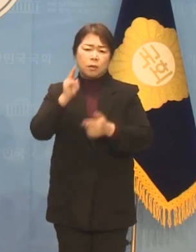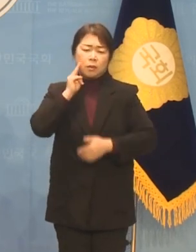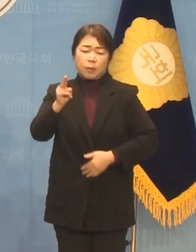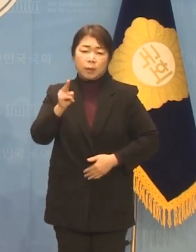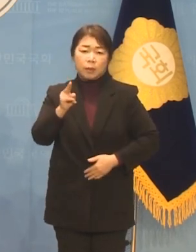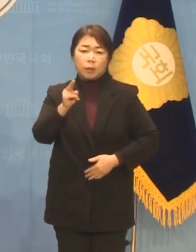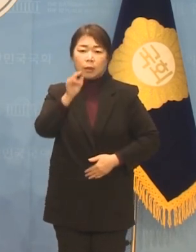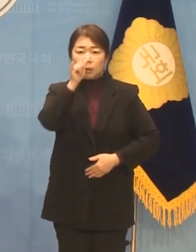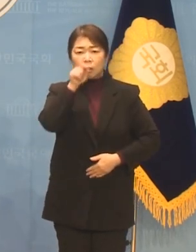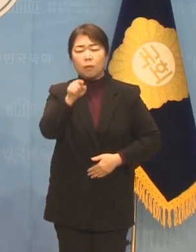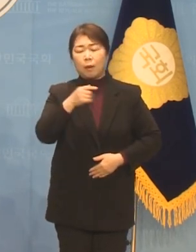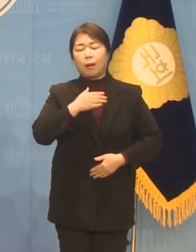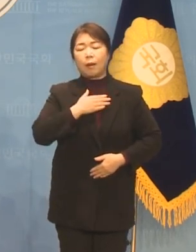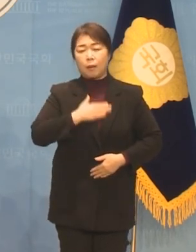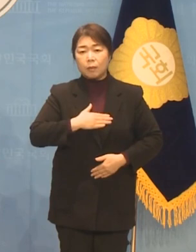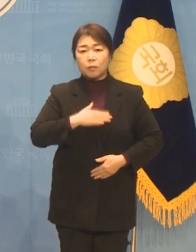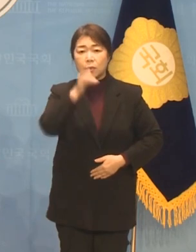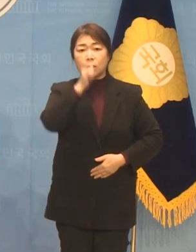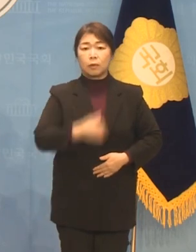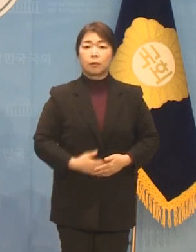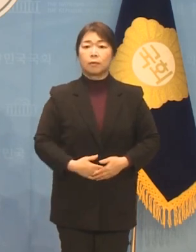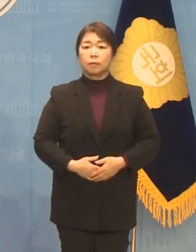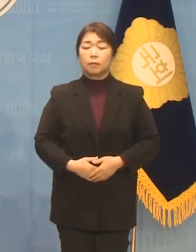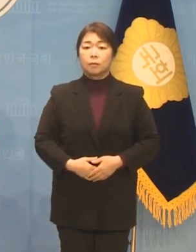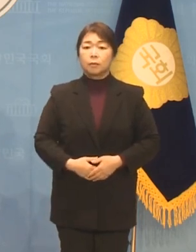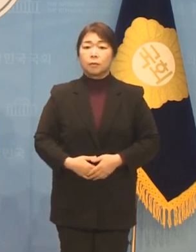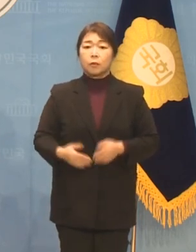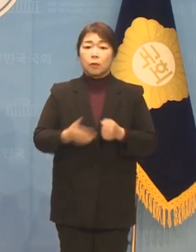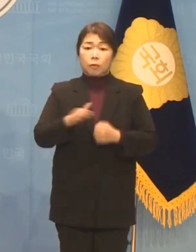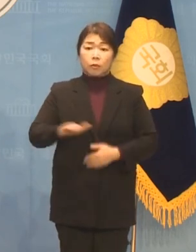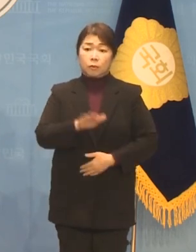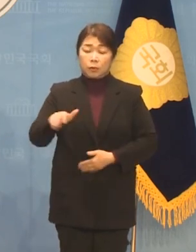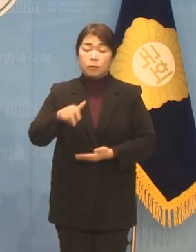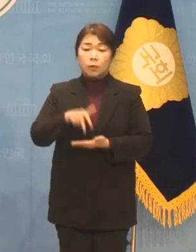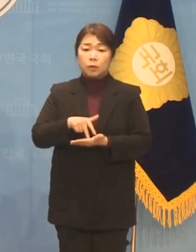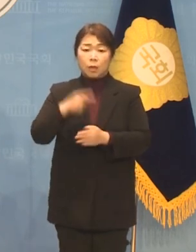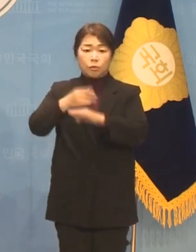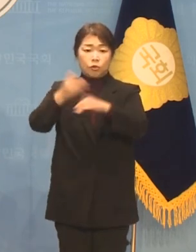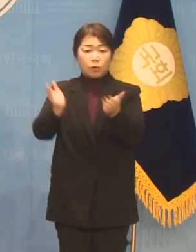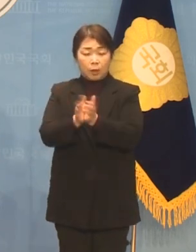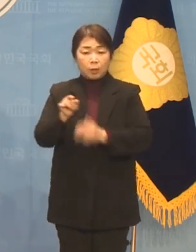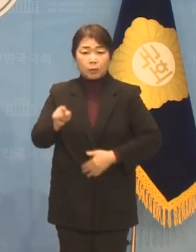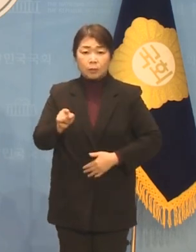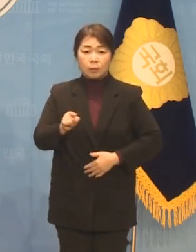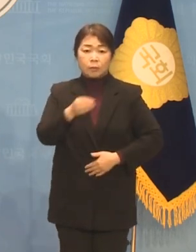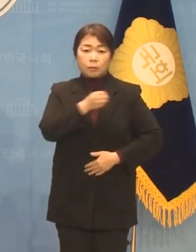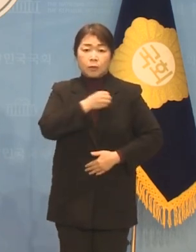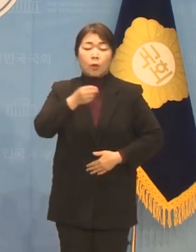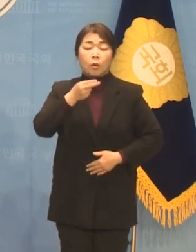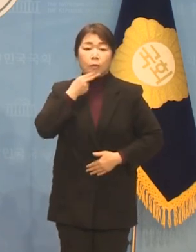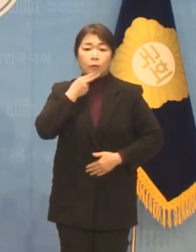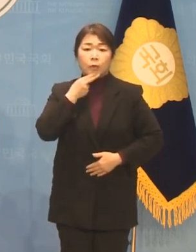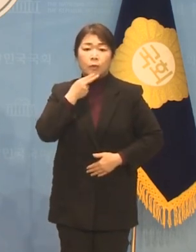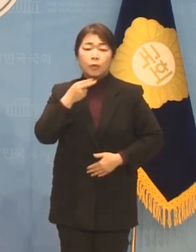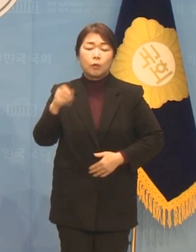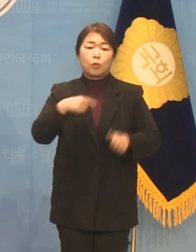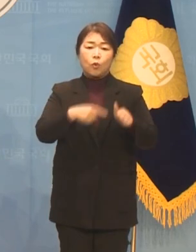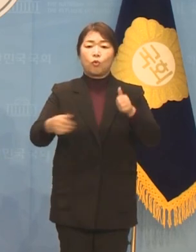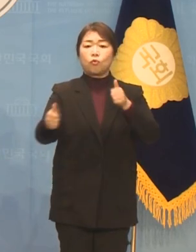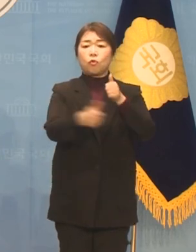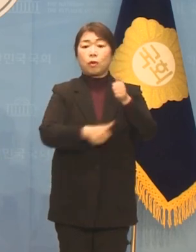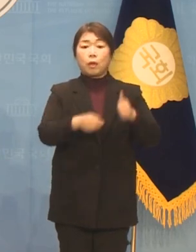심화될 것인지는 불을 보듯 뻔합니다. 오늘 저희들은 민주당 부소속